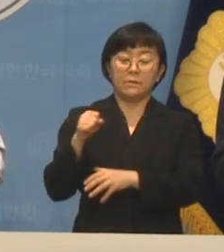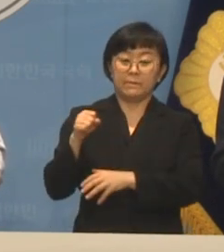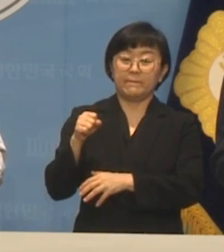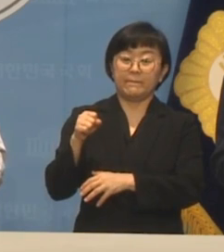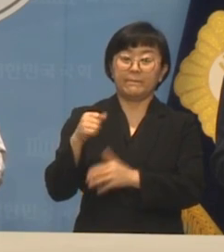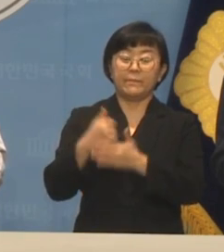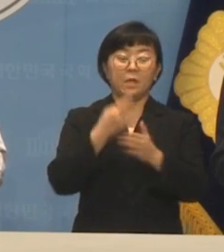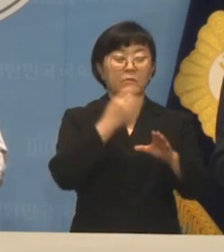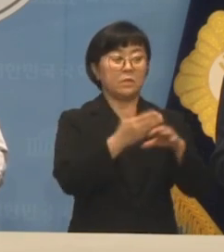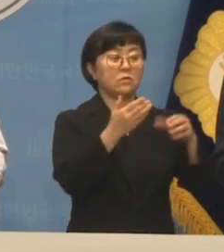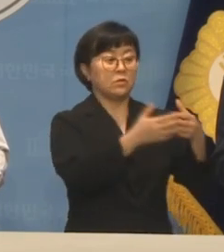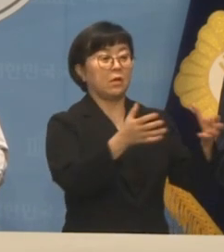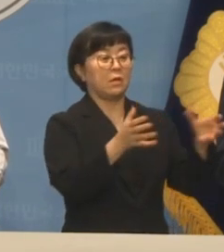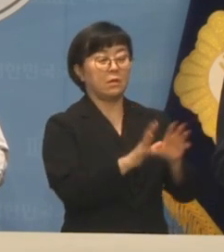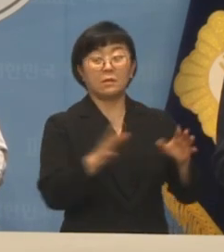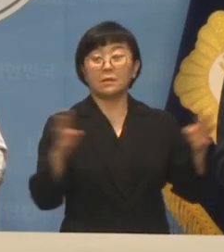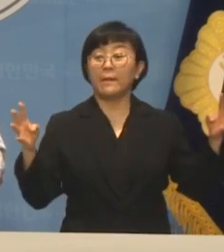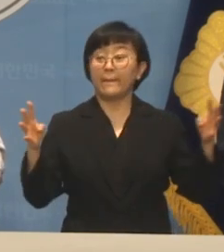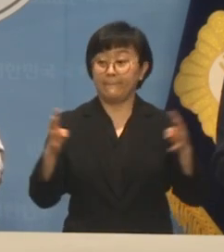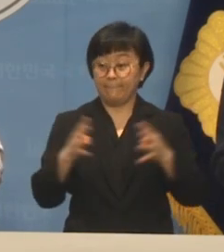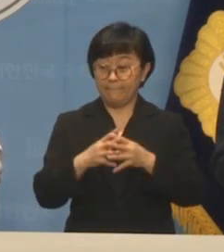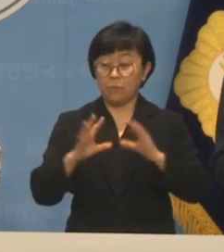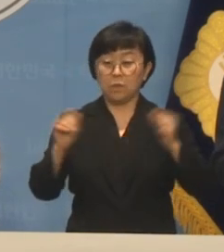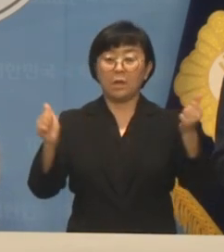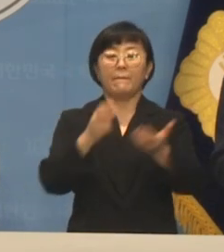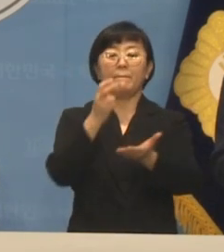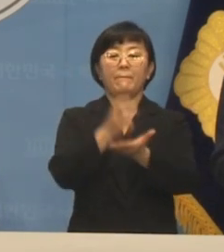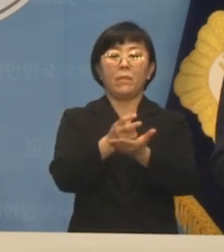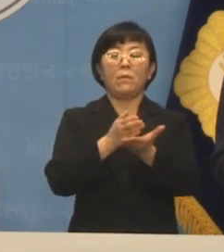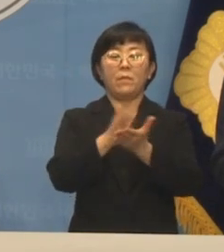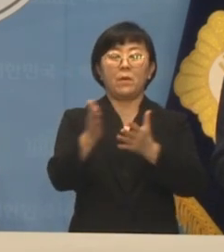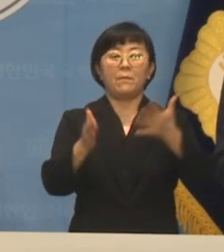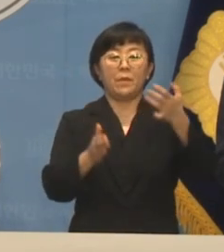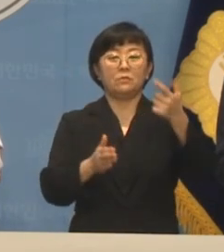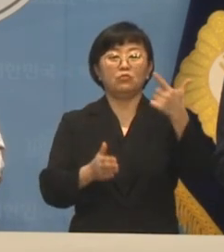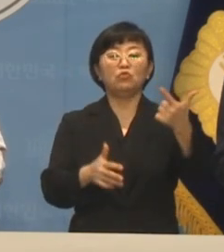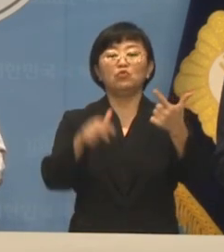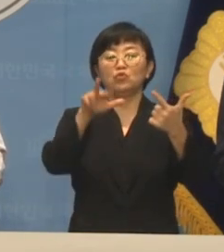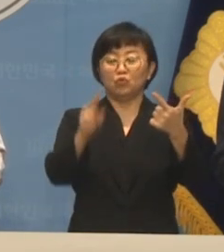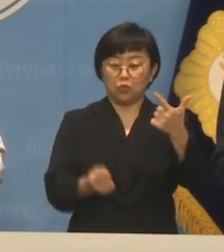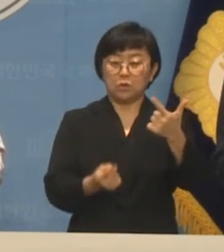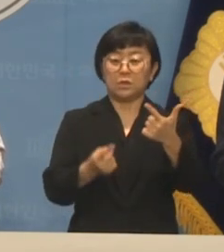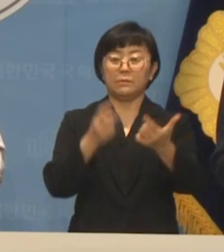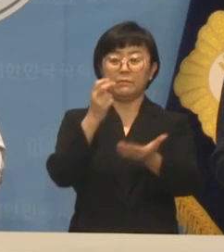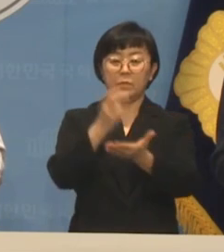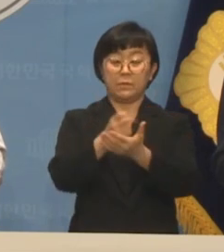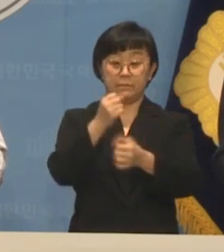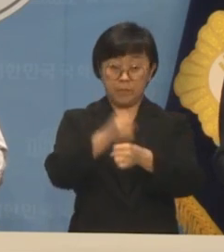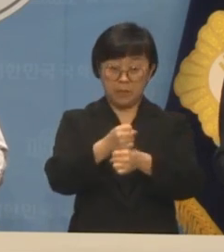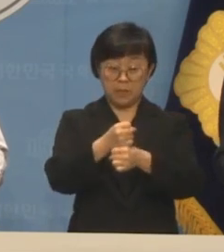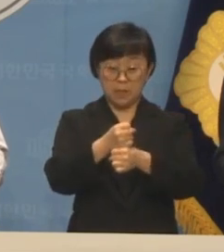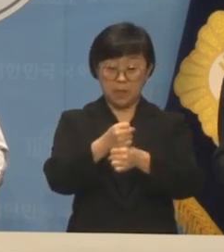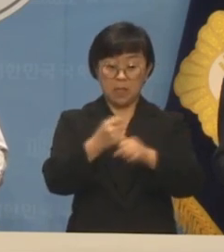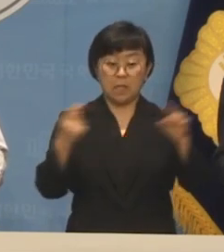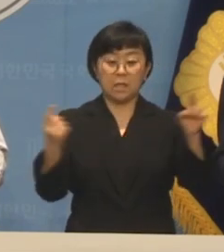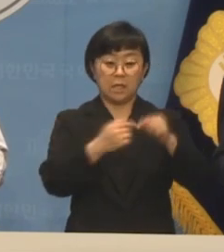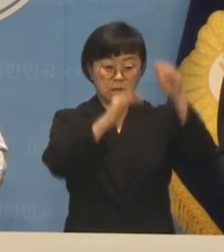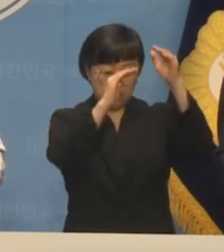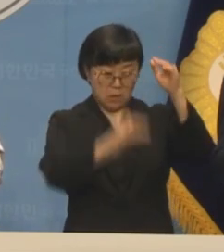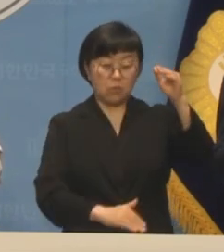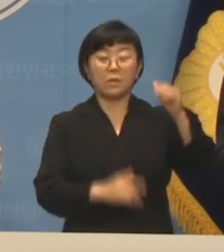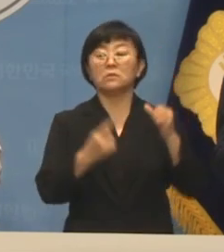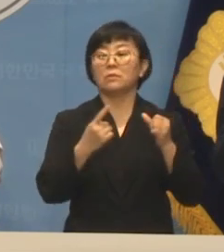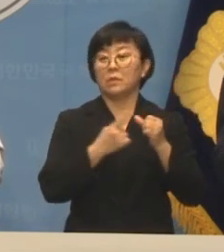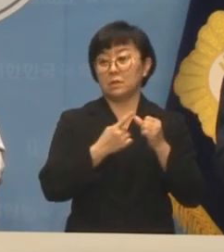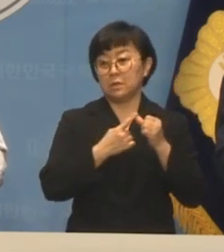국민의힘과 더불어민주당 합의로 국회법 제86조를 개정했습니다. 그 개정 내용의 첫